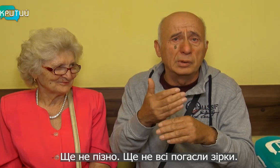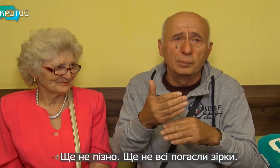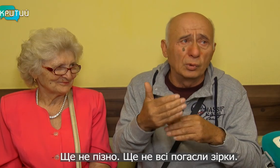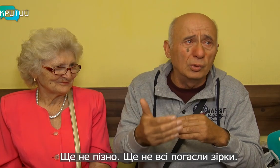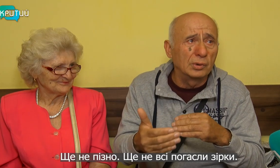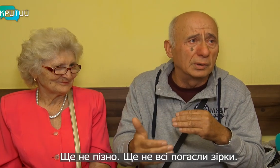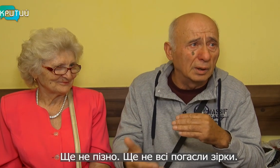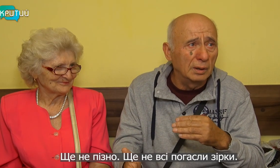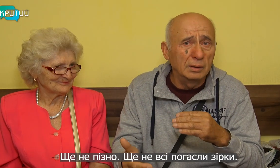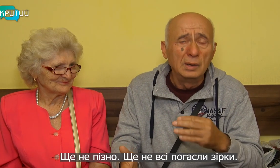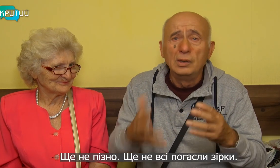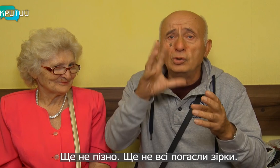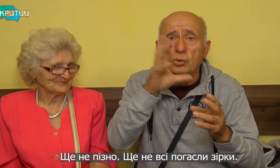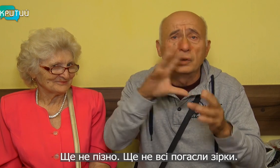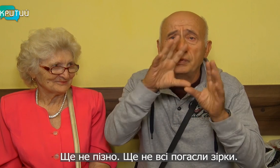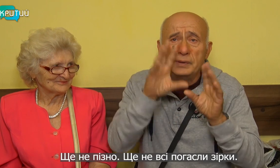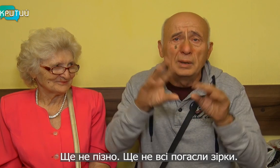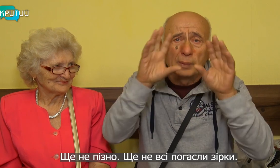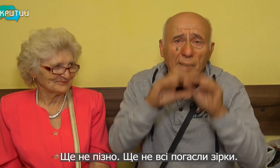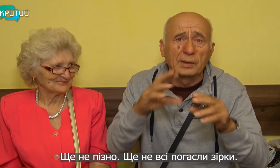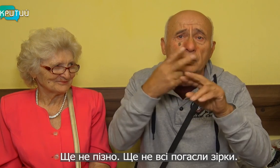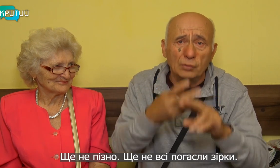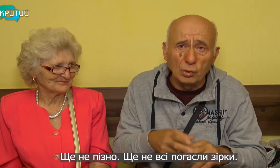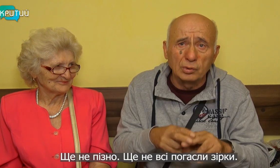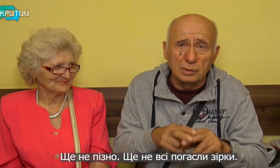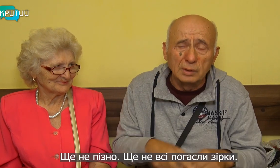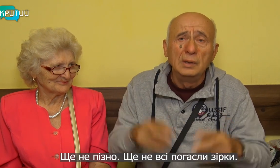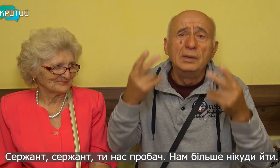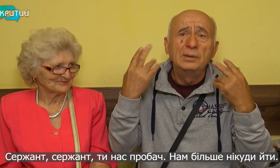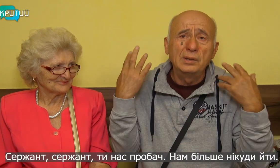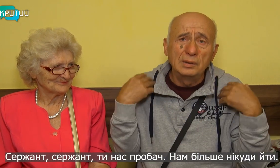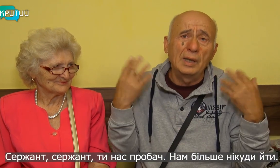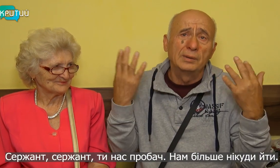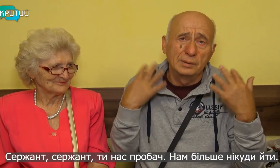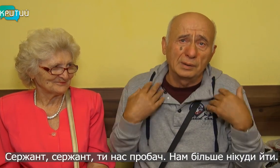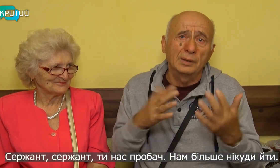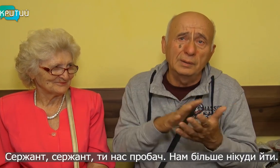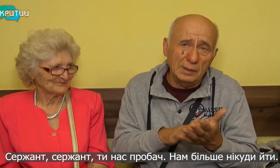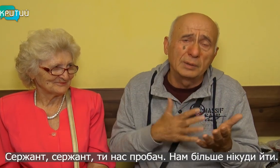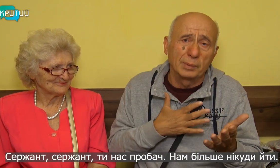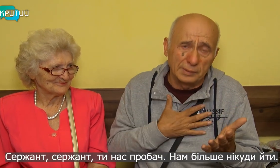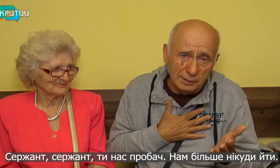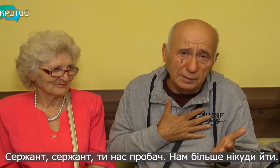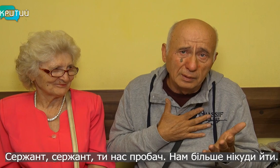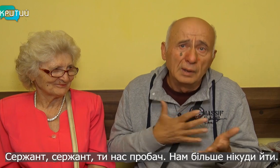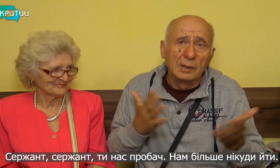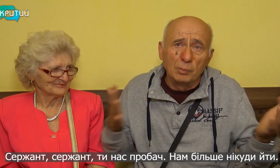не поздно, ще не всі показні зв'язки. Сержати, нас прости, нам